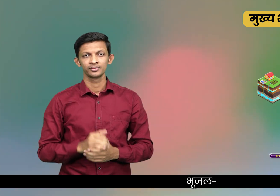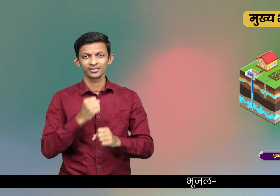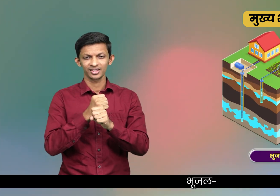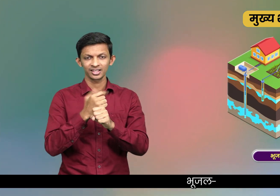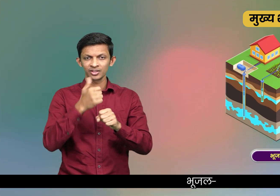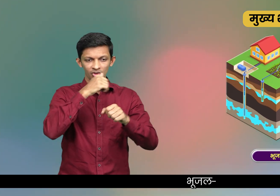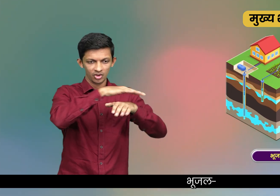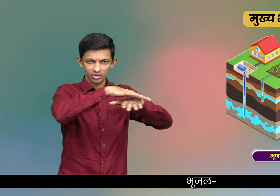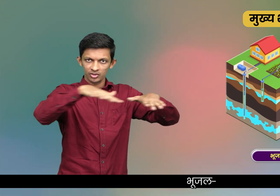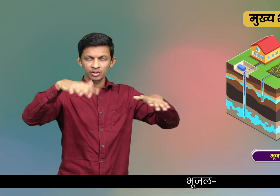भूजल.